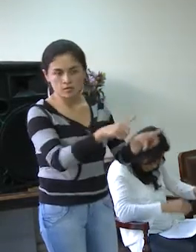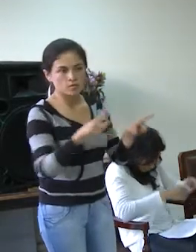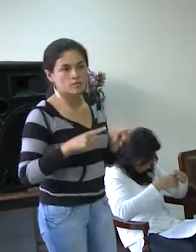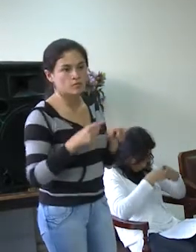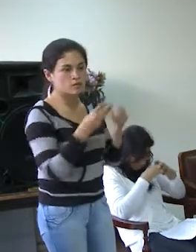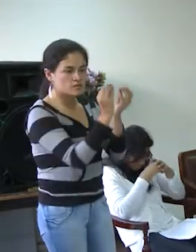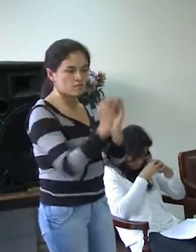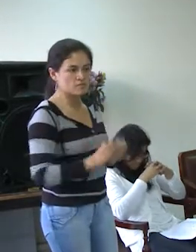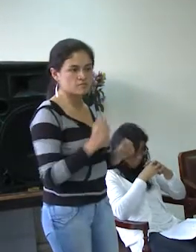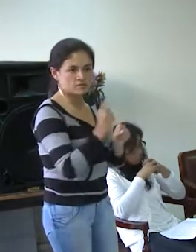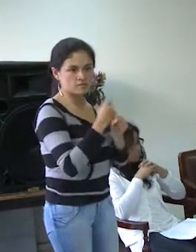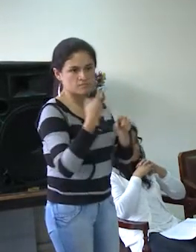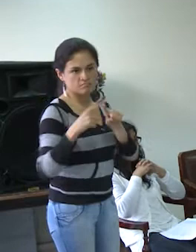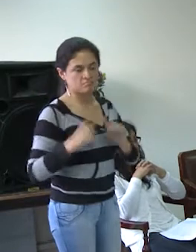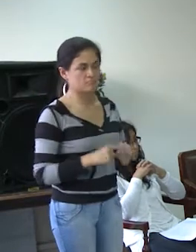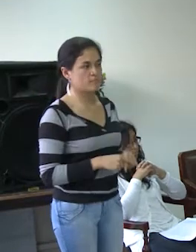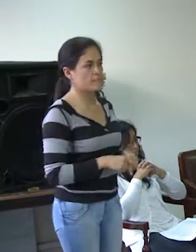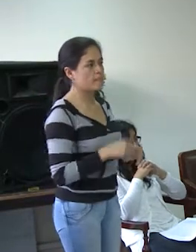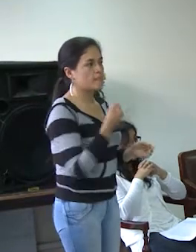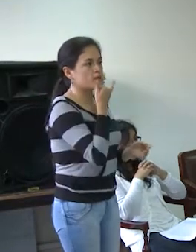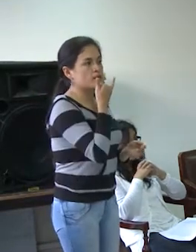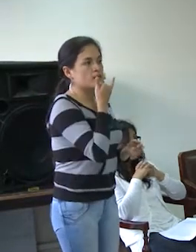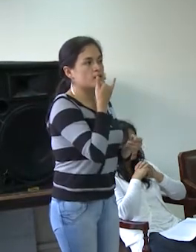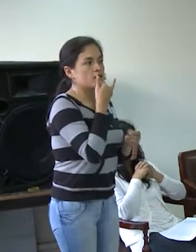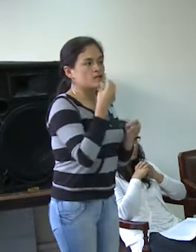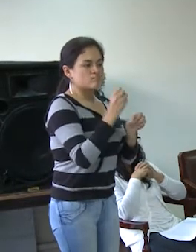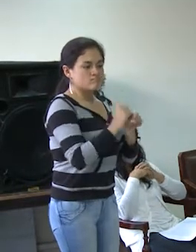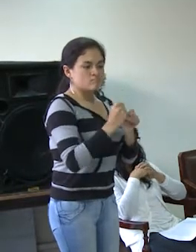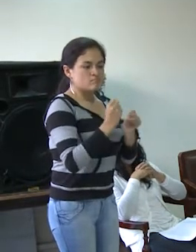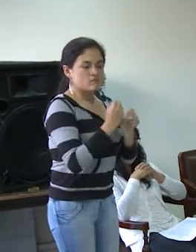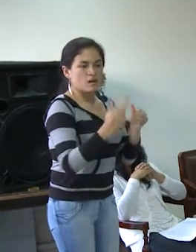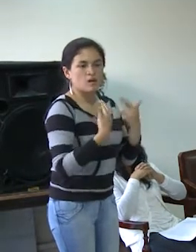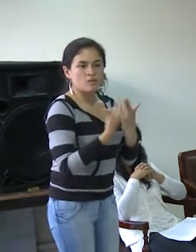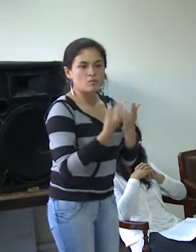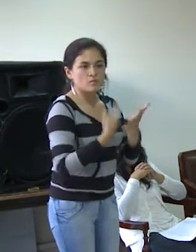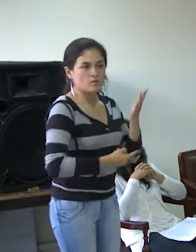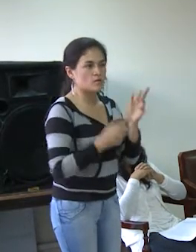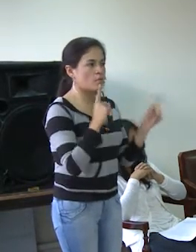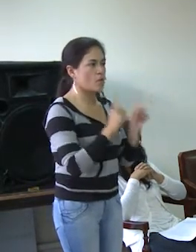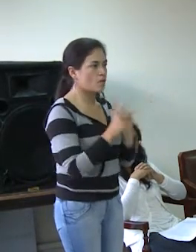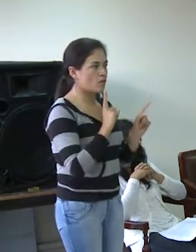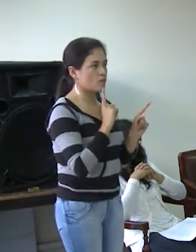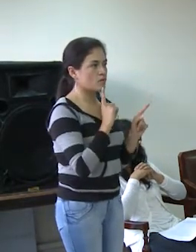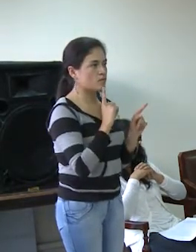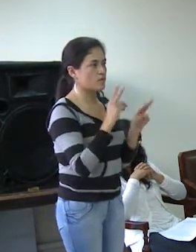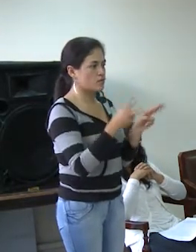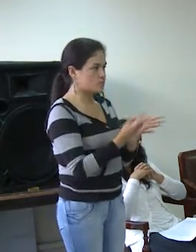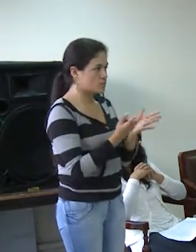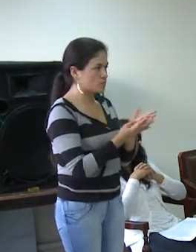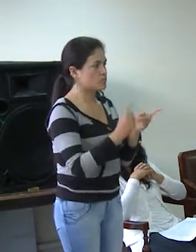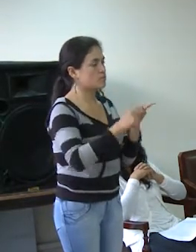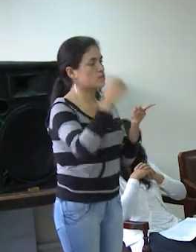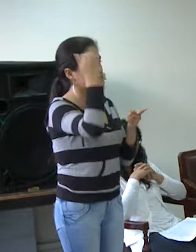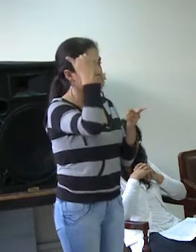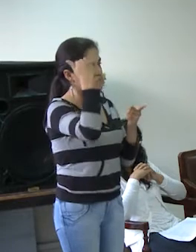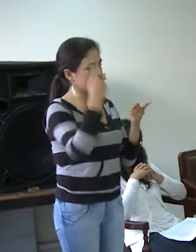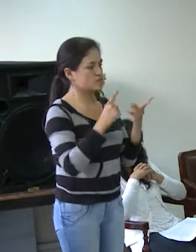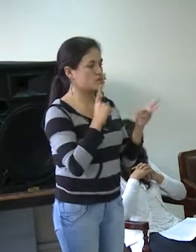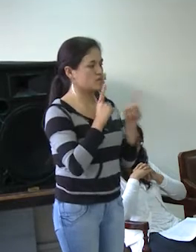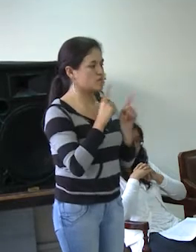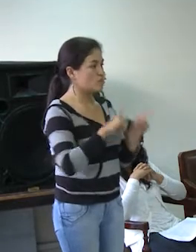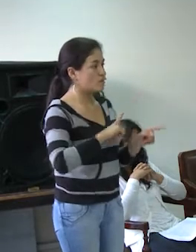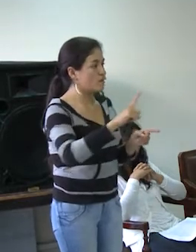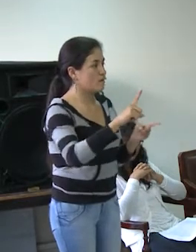por este ejercicio. Un ejercicio que nos convocó desde el diálogo permanente entre estudiantes, maestros y maestras, líderes